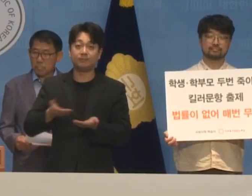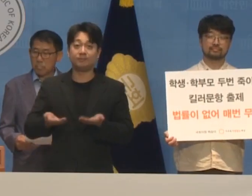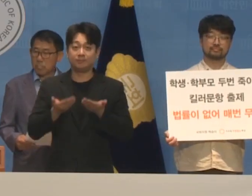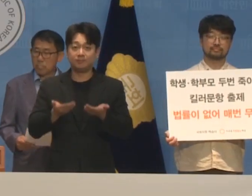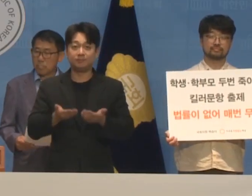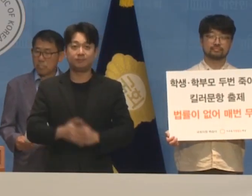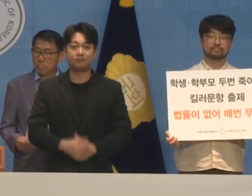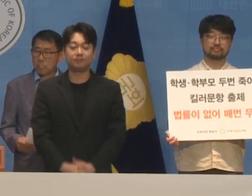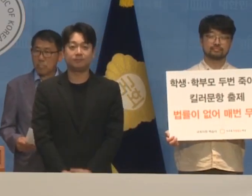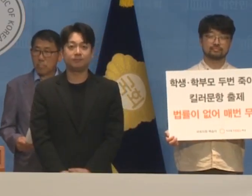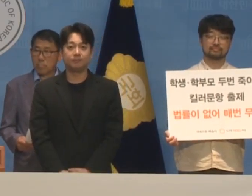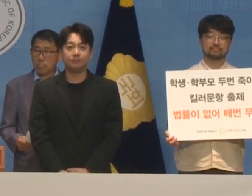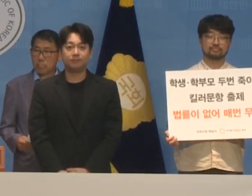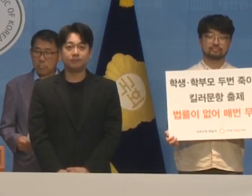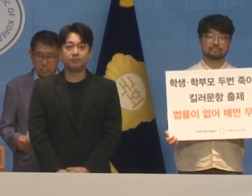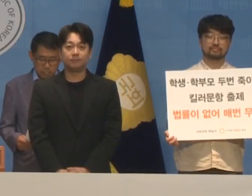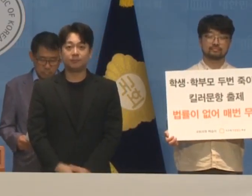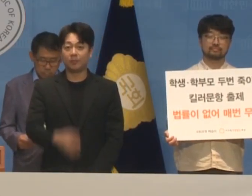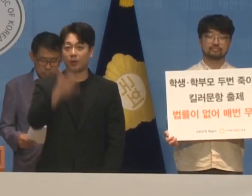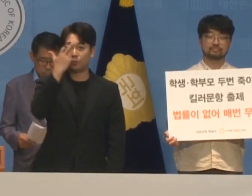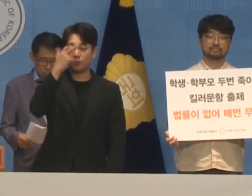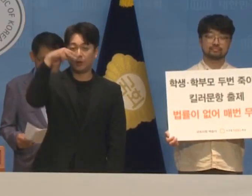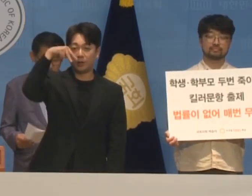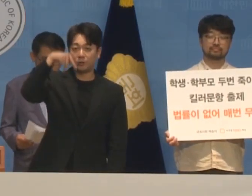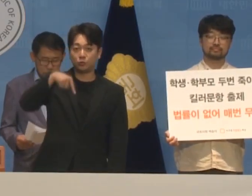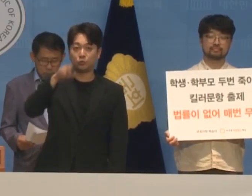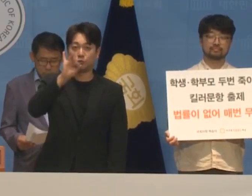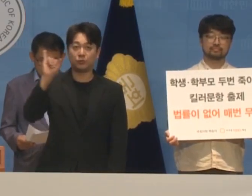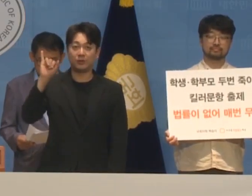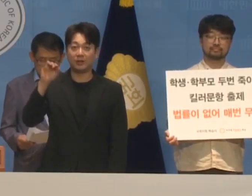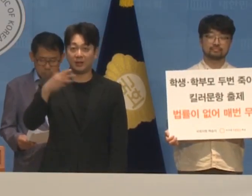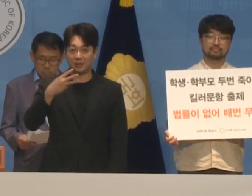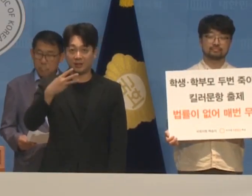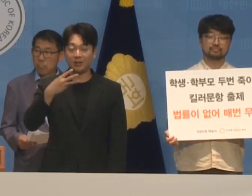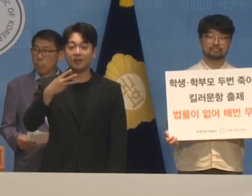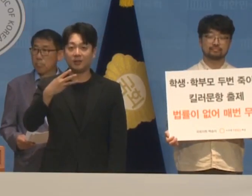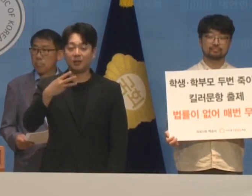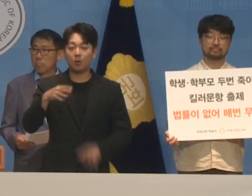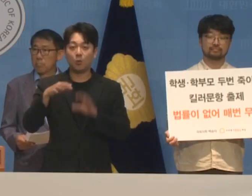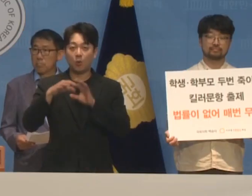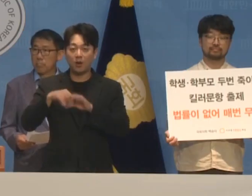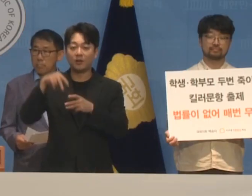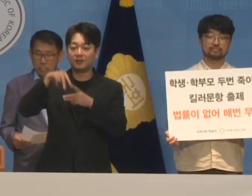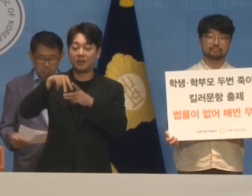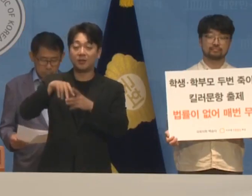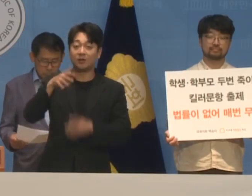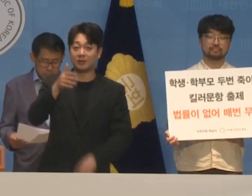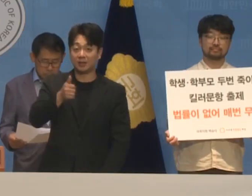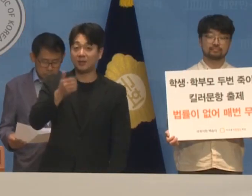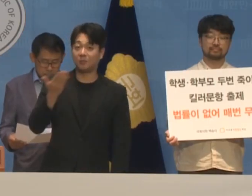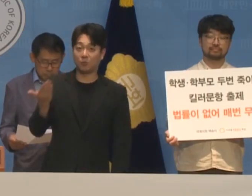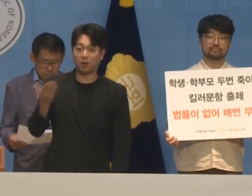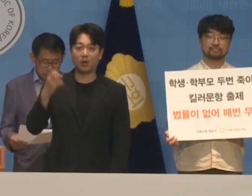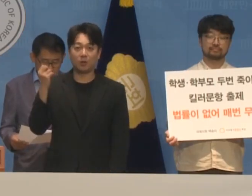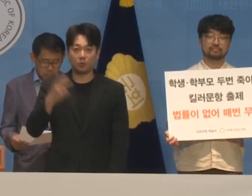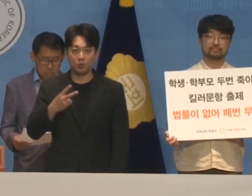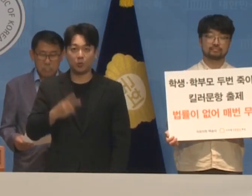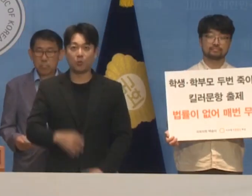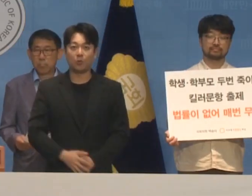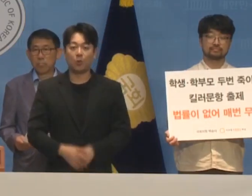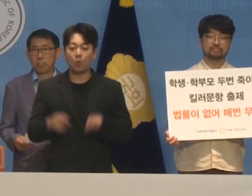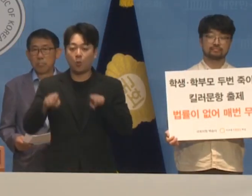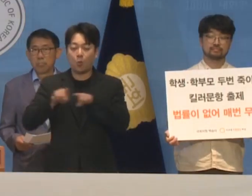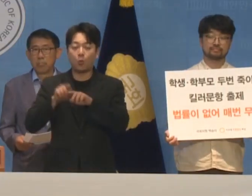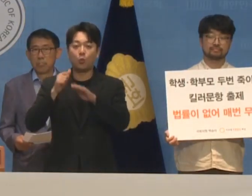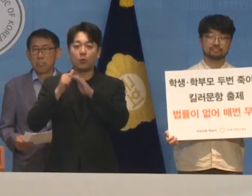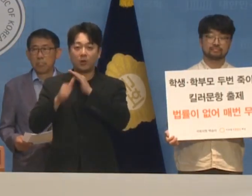하겠습니다. 먼저 최수일 사교육 걱정 없는 세상 수학교육혁신센터장님과 신소영 사교육 걱정 없는 세상